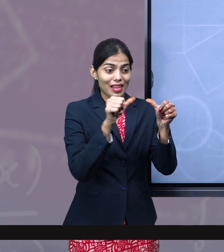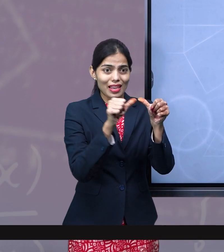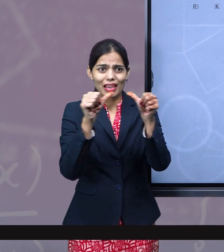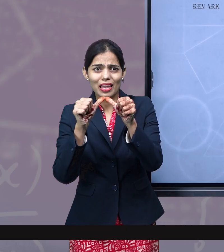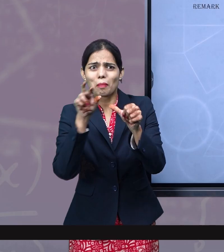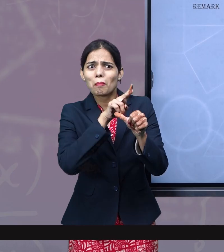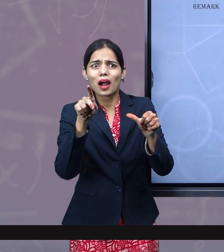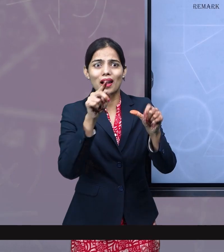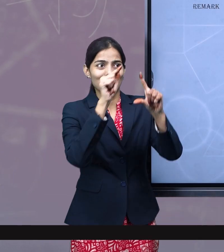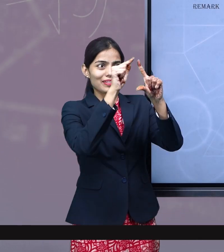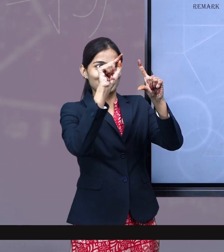टिप्पणी